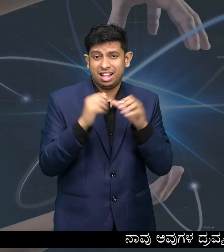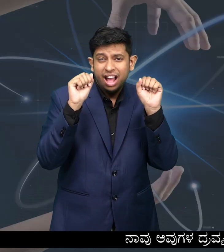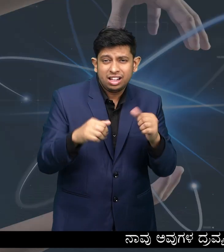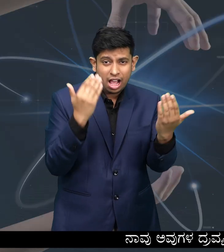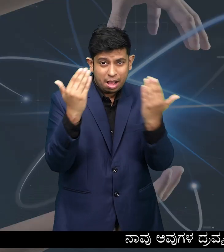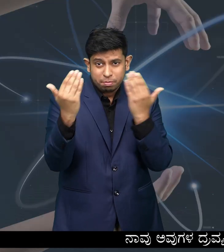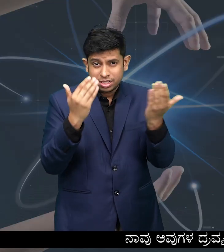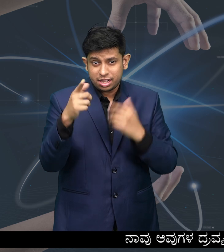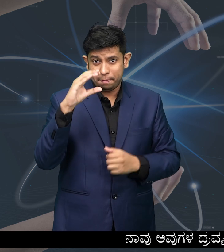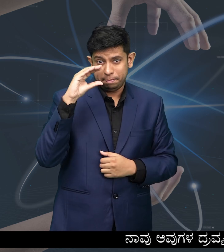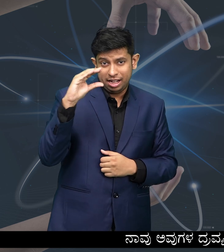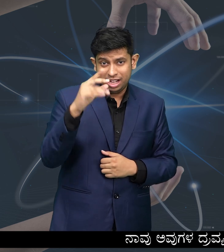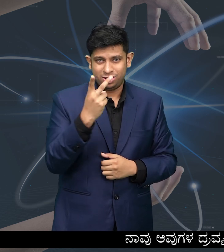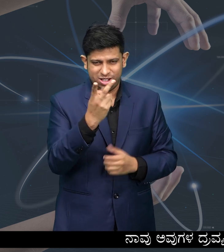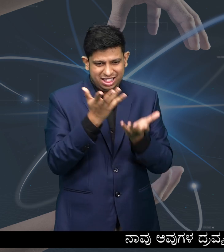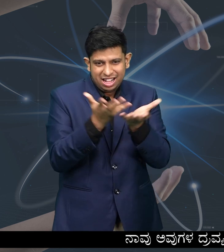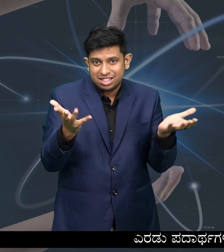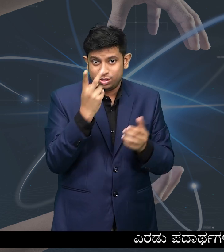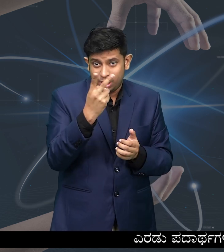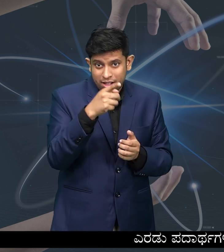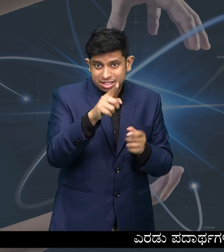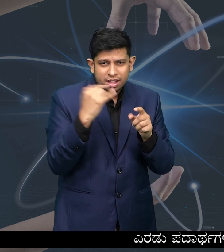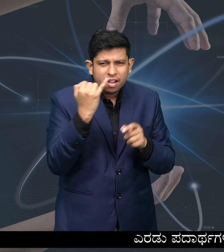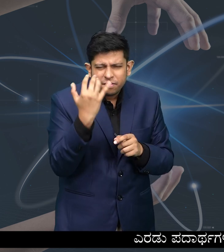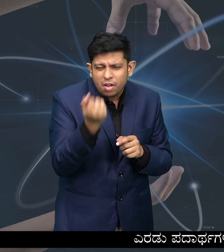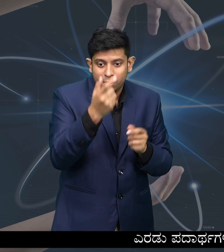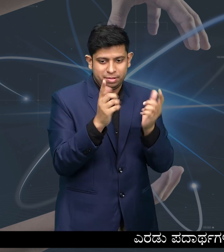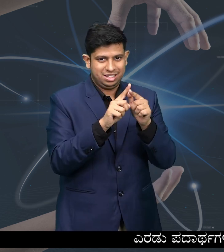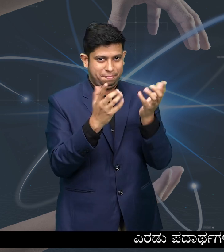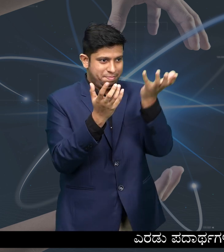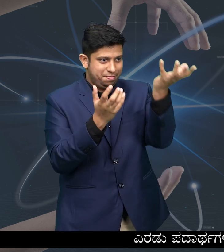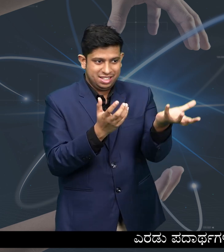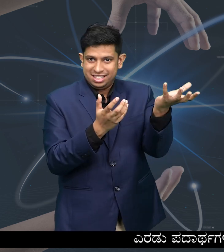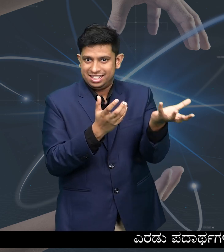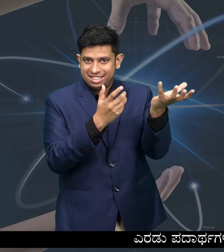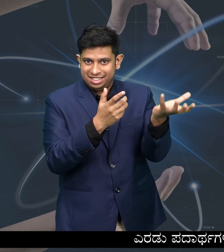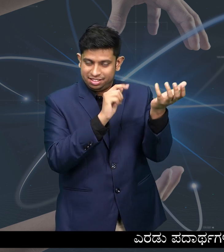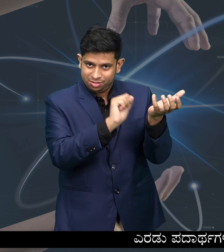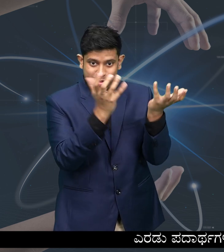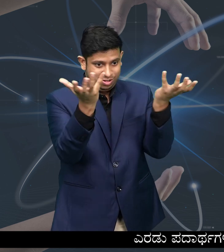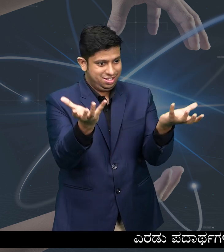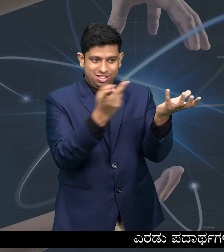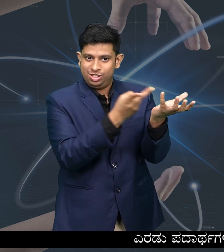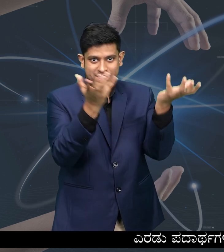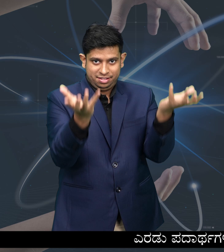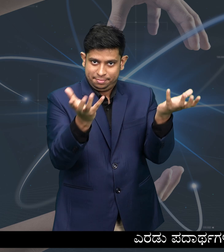ನಾವು ಅವುಗಳ ದ್ರವ್ಯರಾಶಿಯನ್ನ ಕಂಡುಹಿಡಿಯುವ ಮೂಲಕ ಎರಡು ಪದಾರ್ಥಗಳ ಸಾಂದ್ರತೆಯನ್ನ ಹೋಲಿಸಬಹುದು.